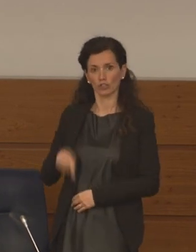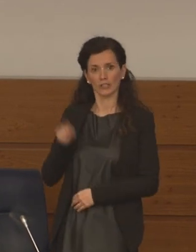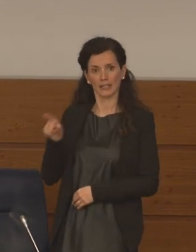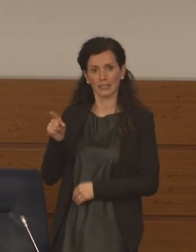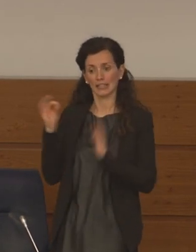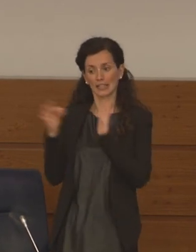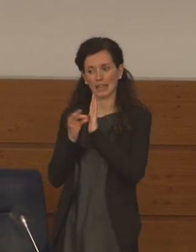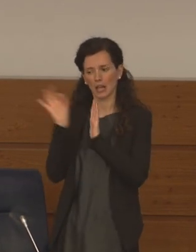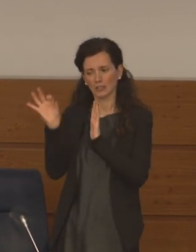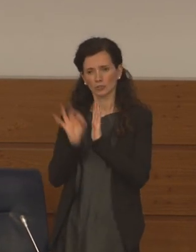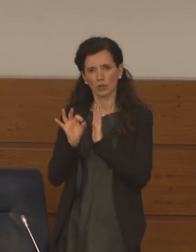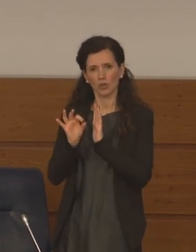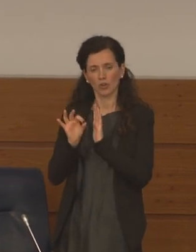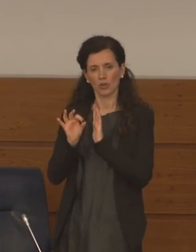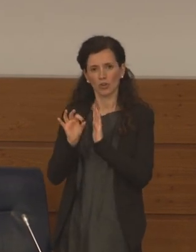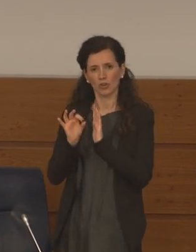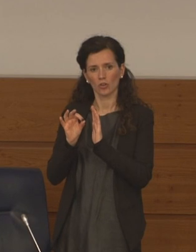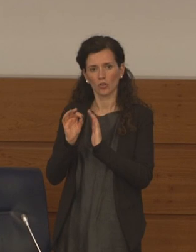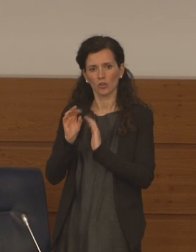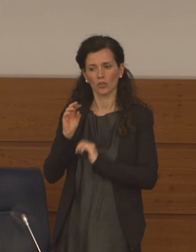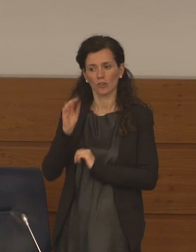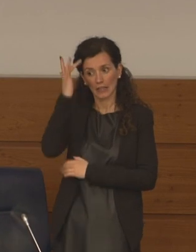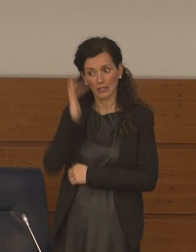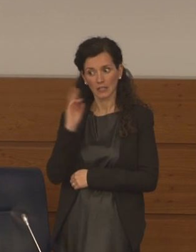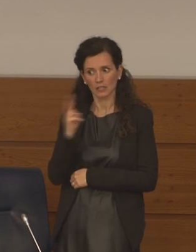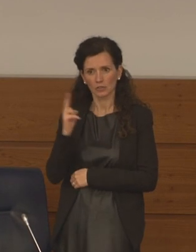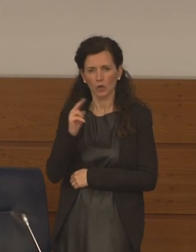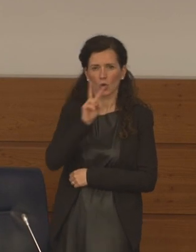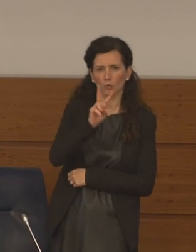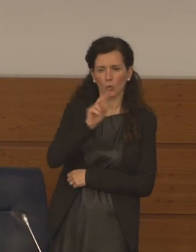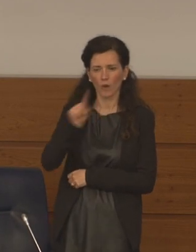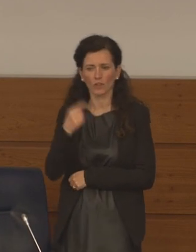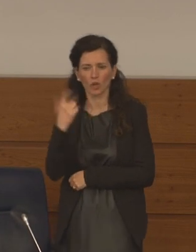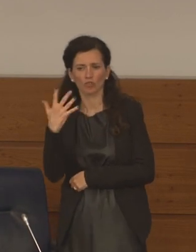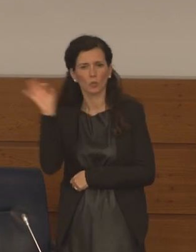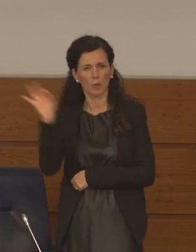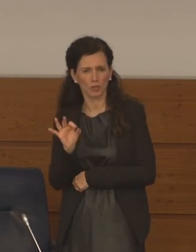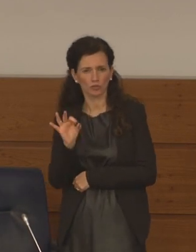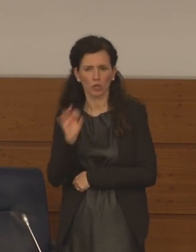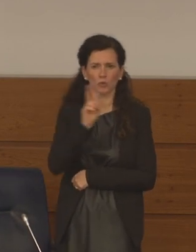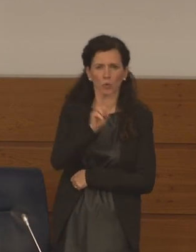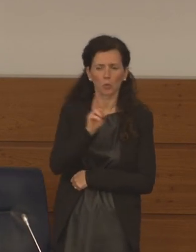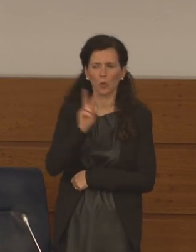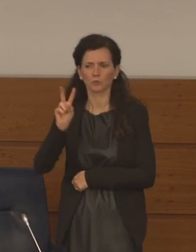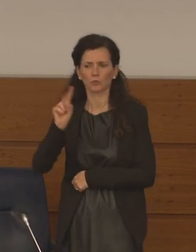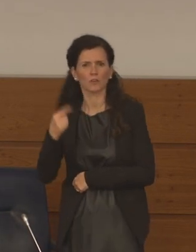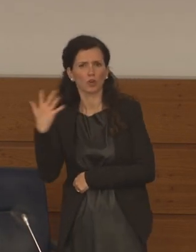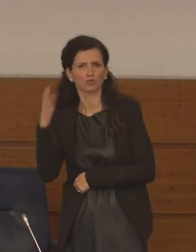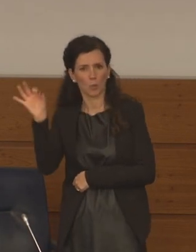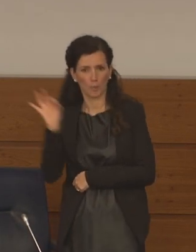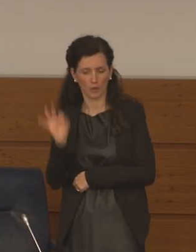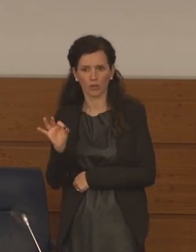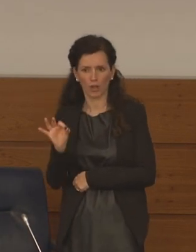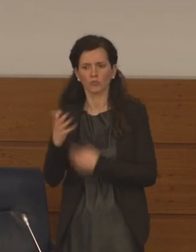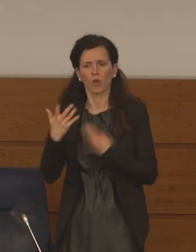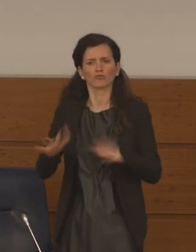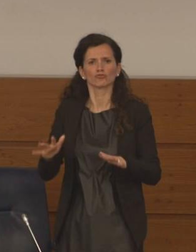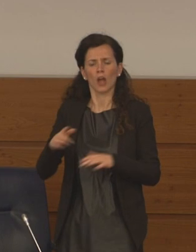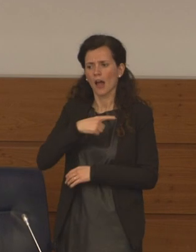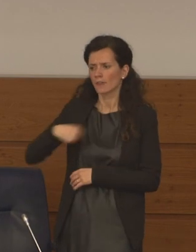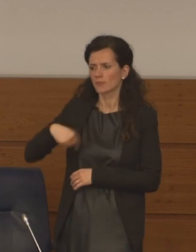di letalità crudo del 2,5 per cento 2 25 per cento che già noi diciamo